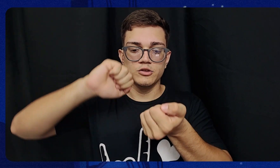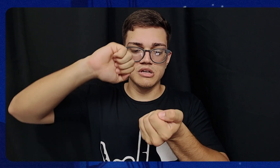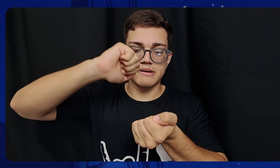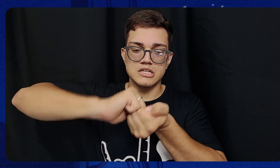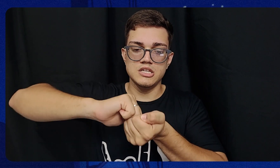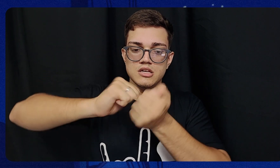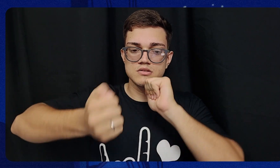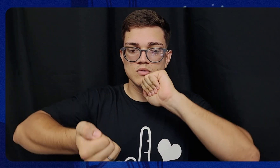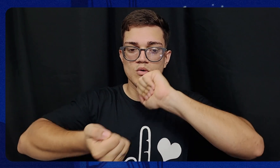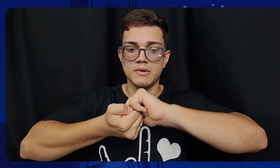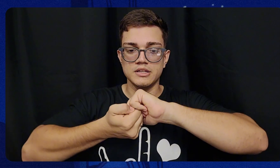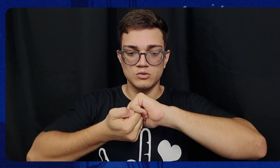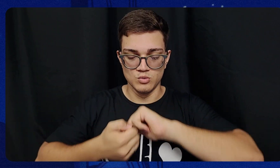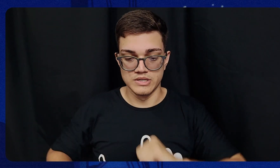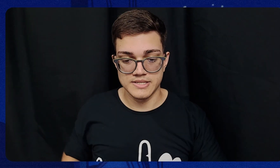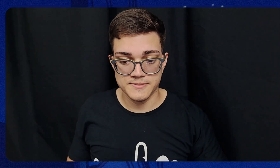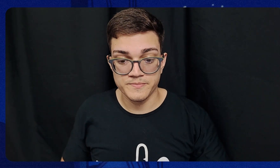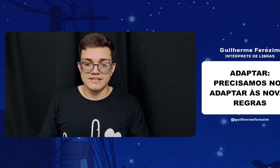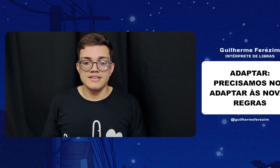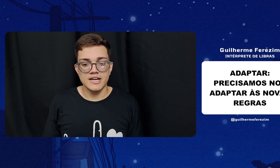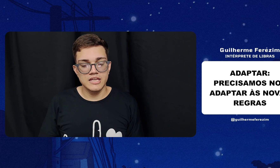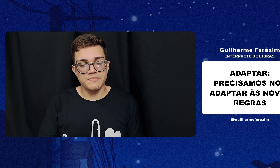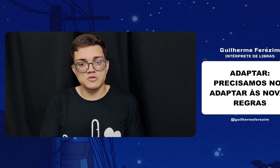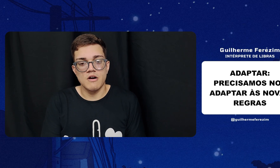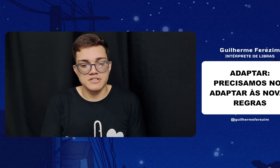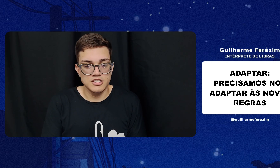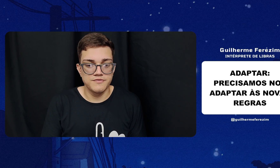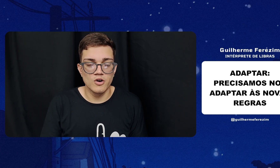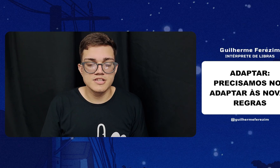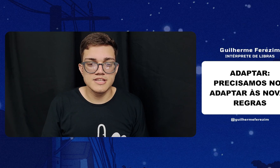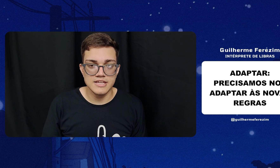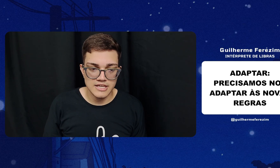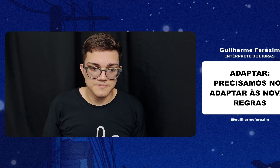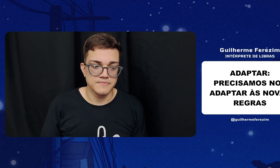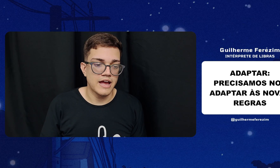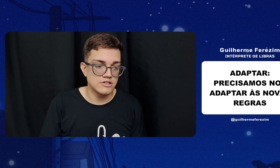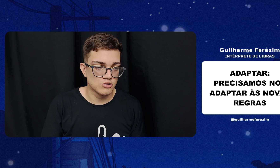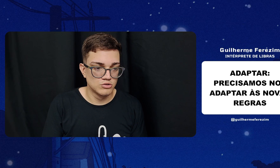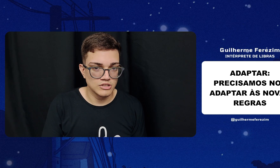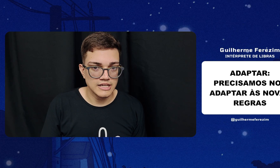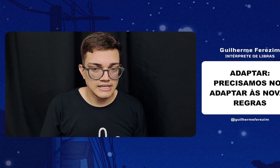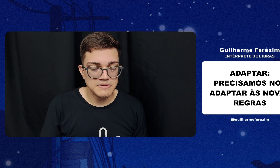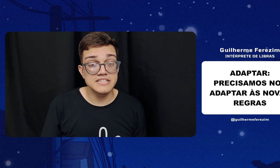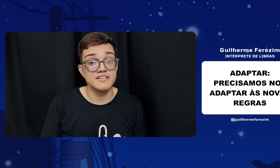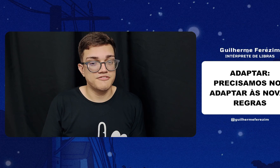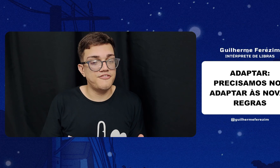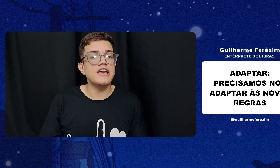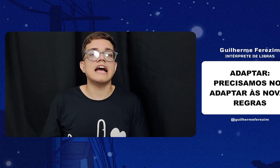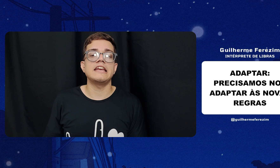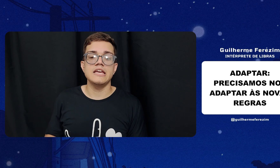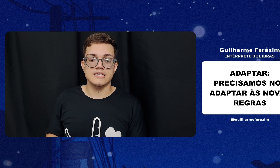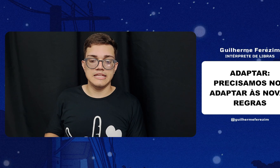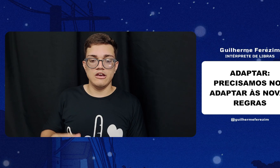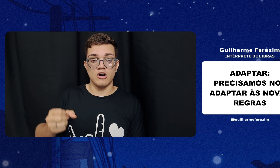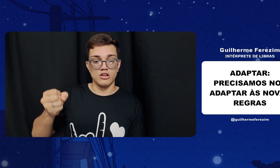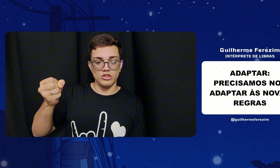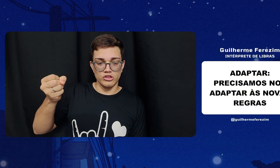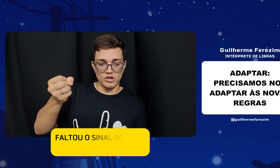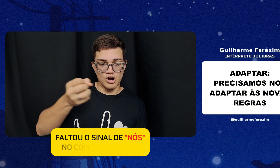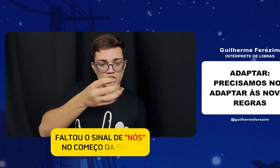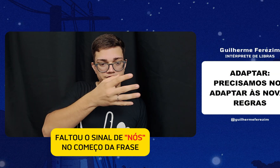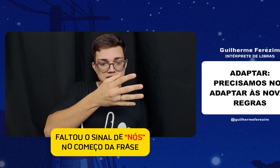Tá? 2 batidinhas, 1, 2. E aqui, pessoal, se a gente for seguir a estrutura da Libras, ficaria assim,